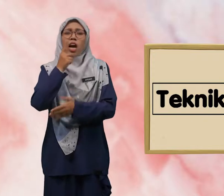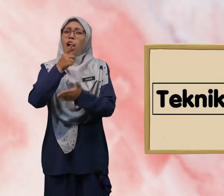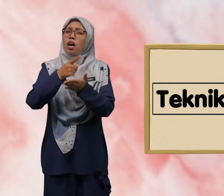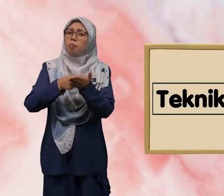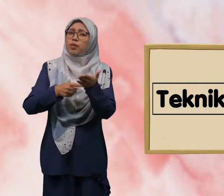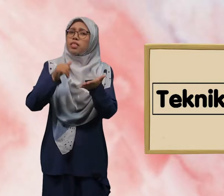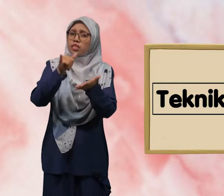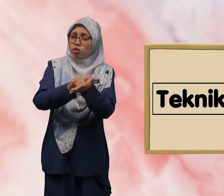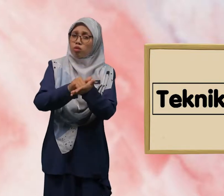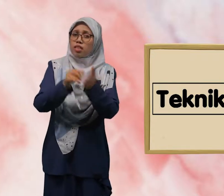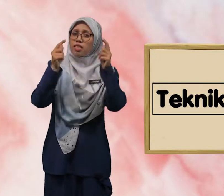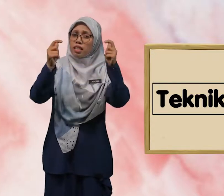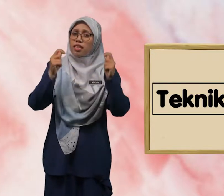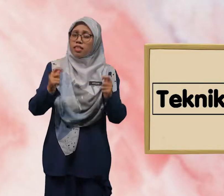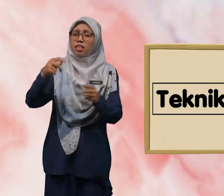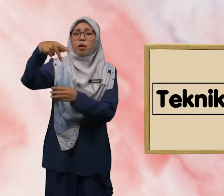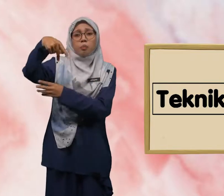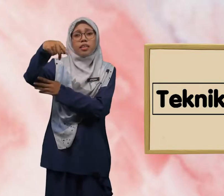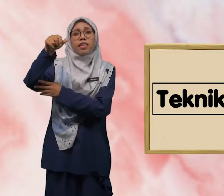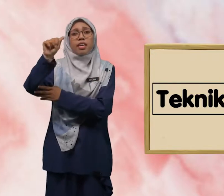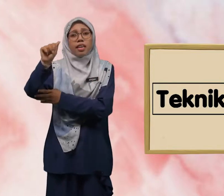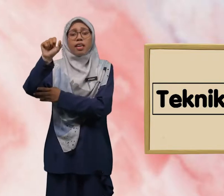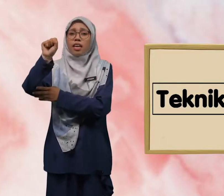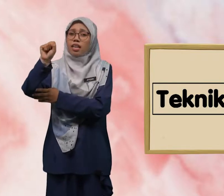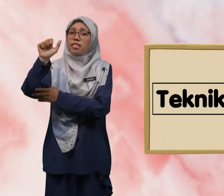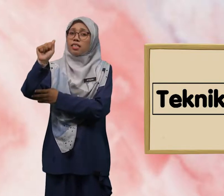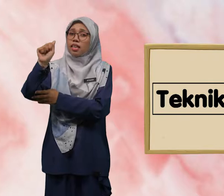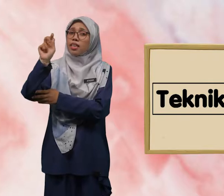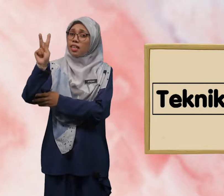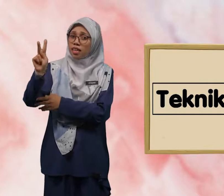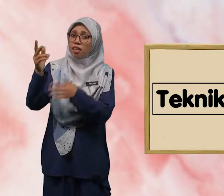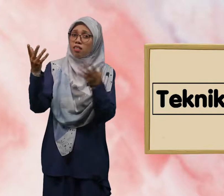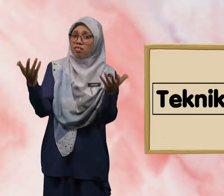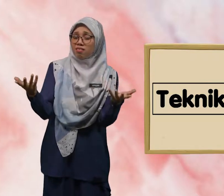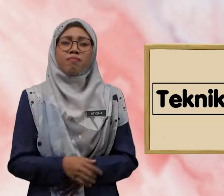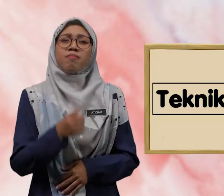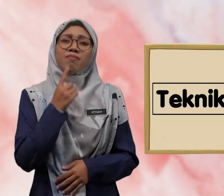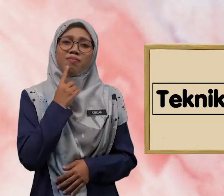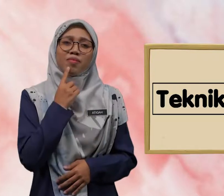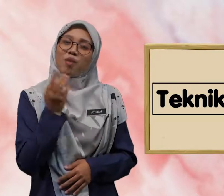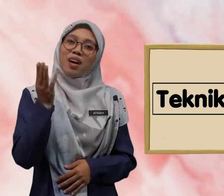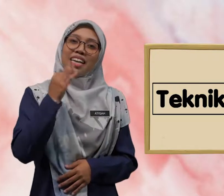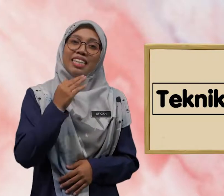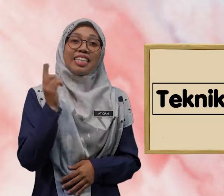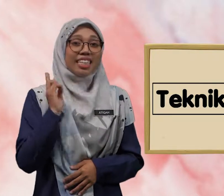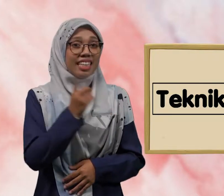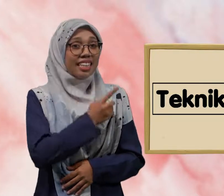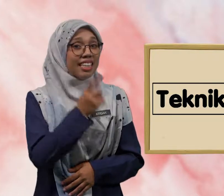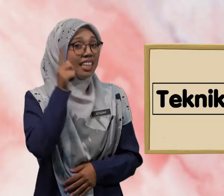espectro32 itu teknik pke Mari kita